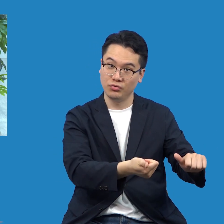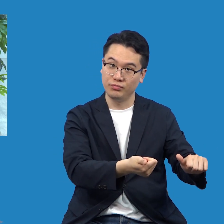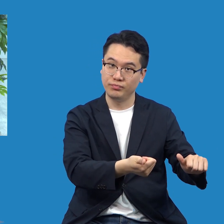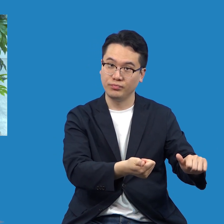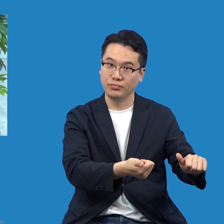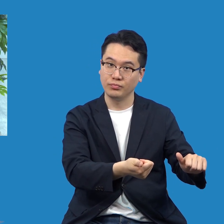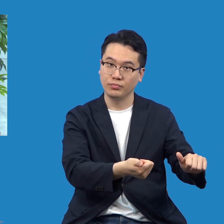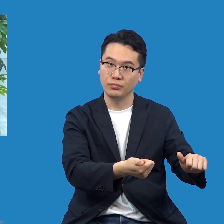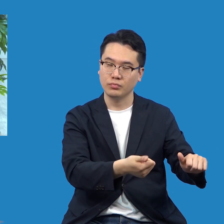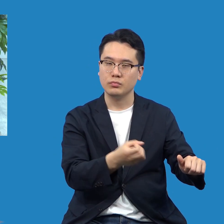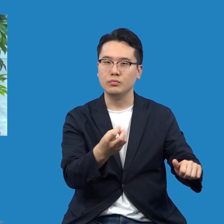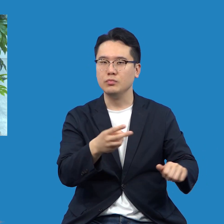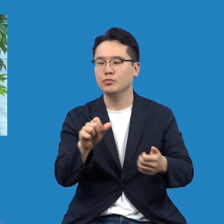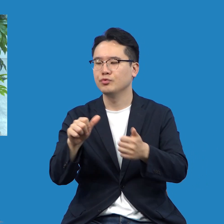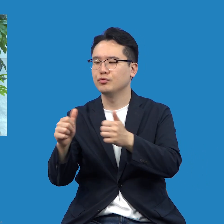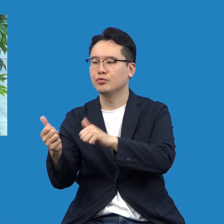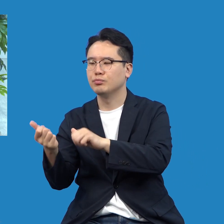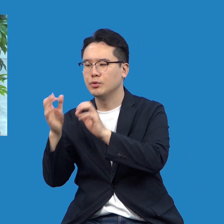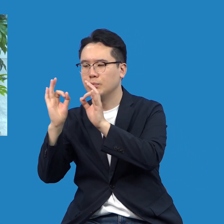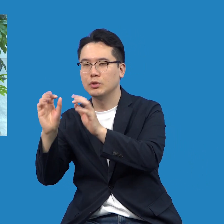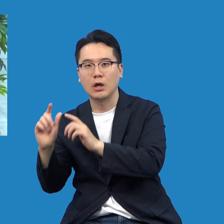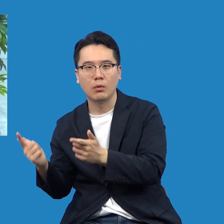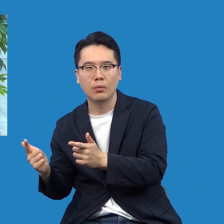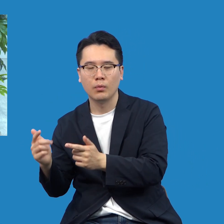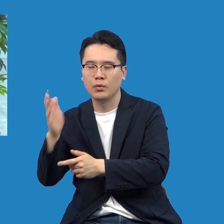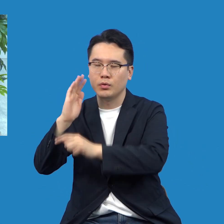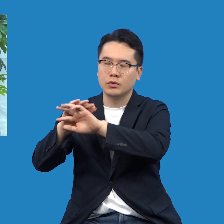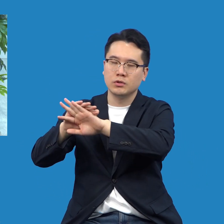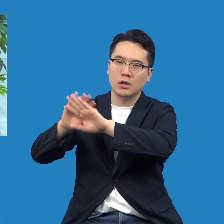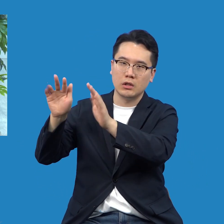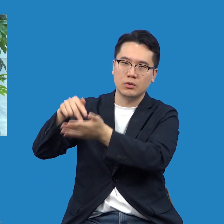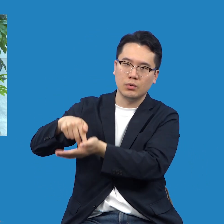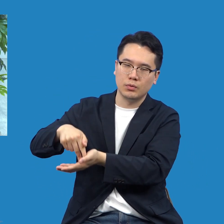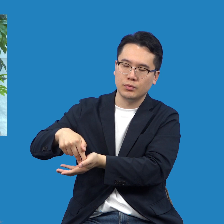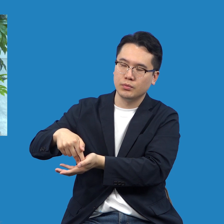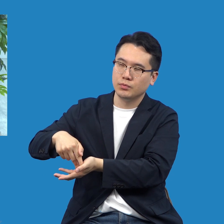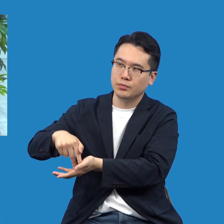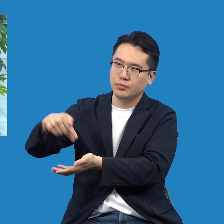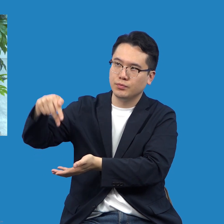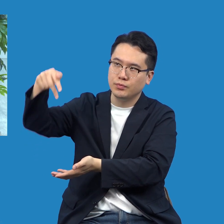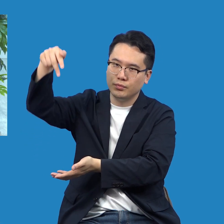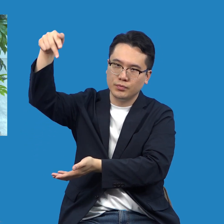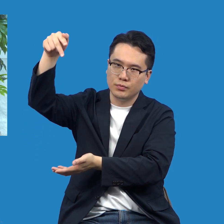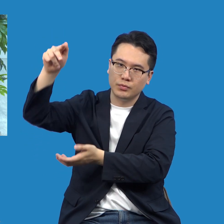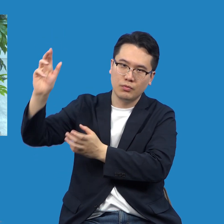죽음을 보지 않고 하늘로 회리바람을 타고 승천한